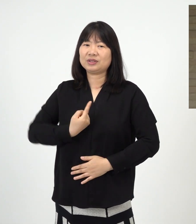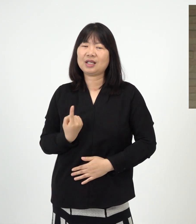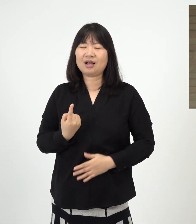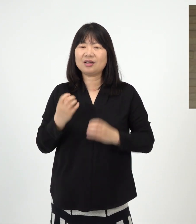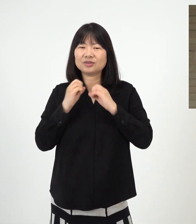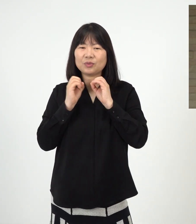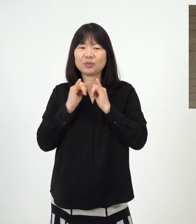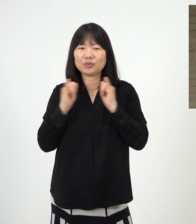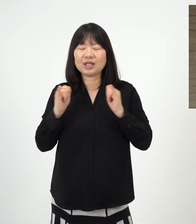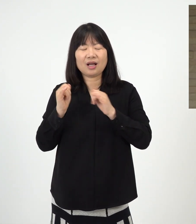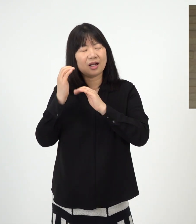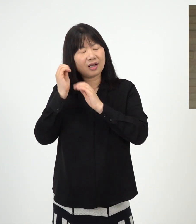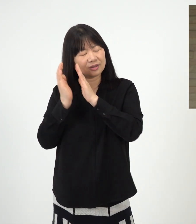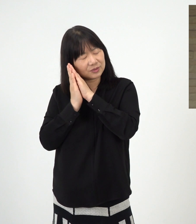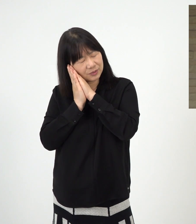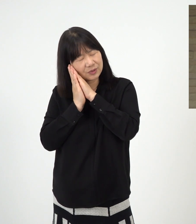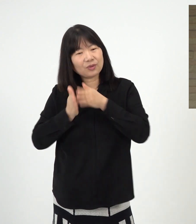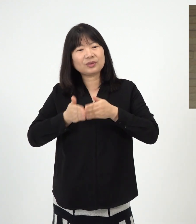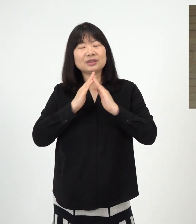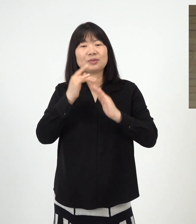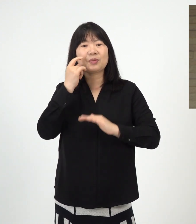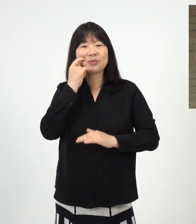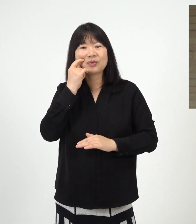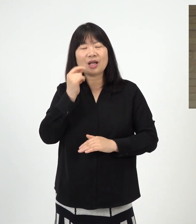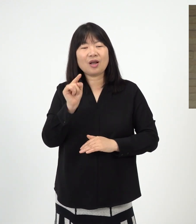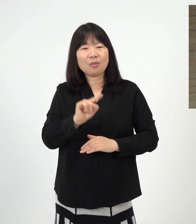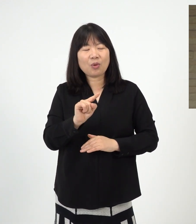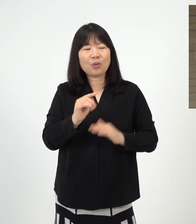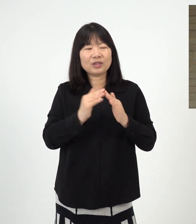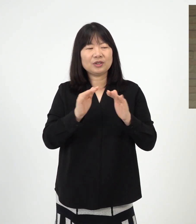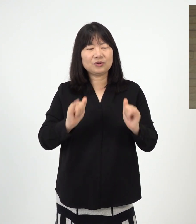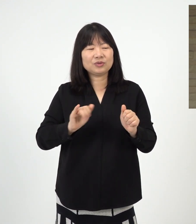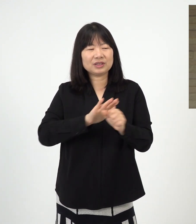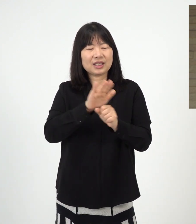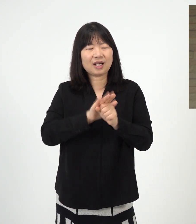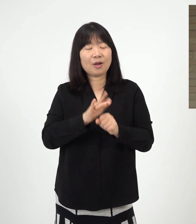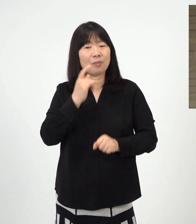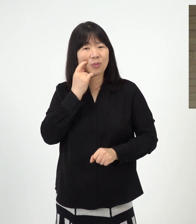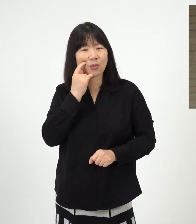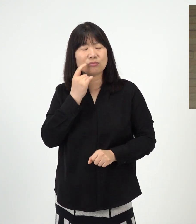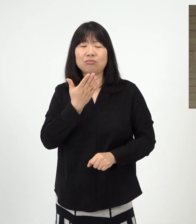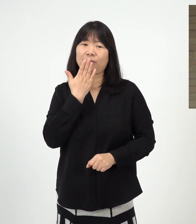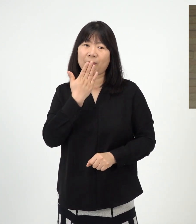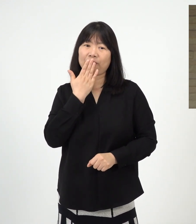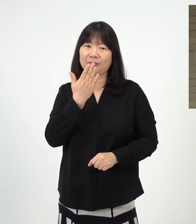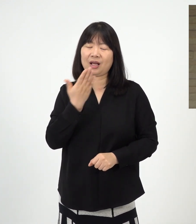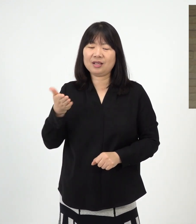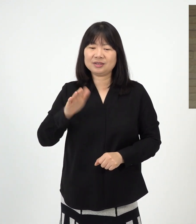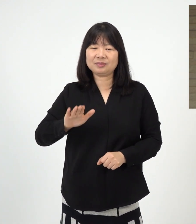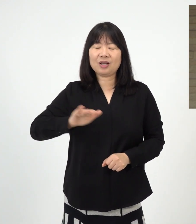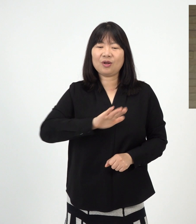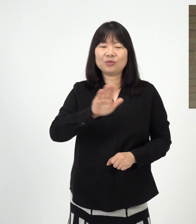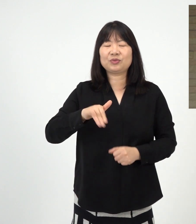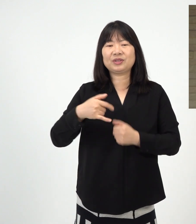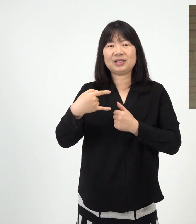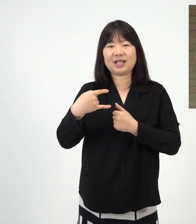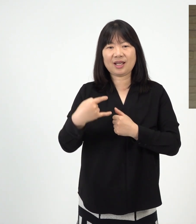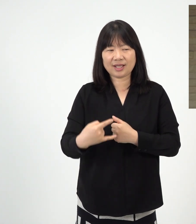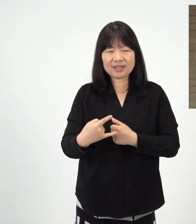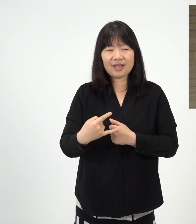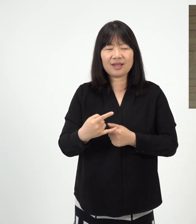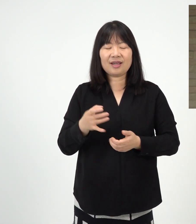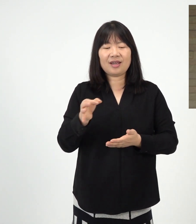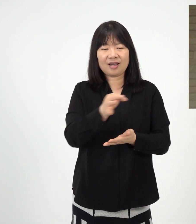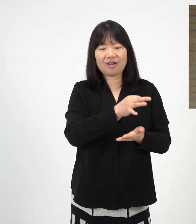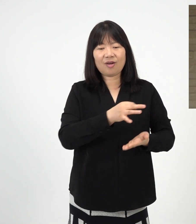선교사 숙소 못 짓고 그런 로로 카페니 이웃사랑 못할까요? 하실 수 있죠. 그런데 우리에게